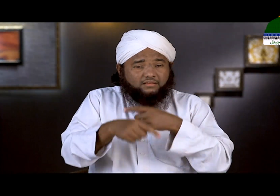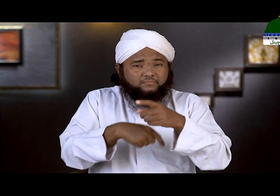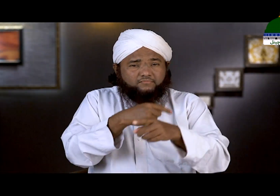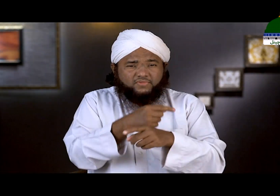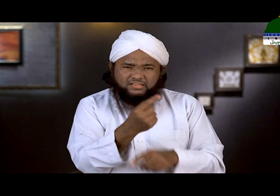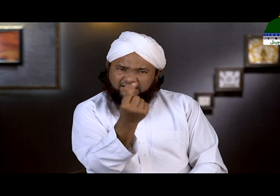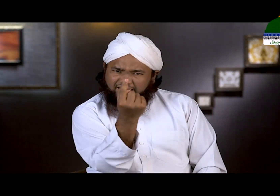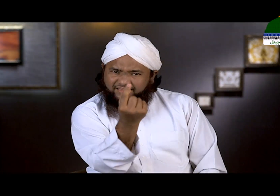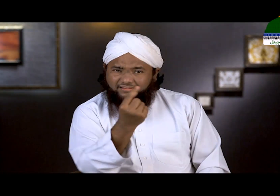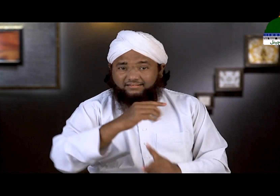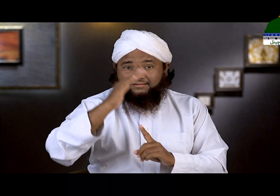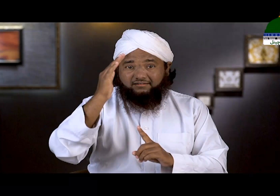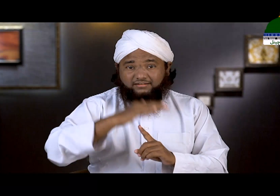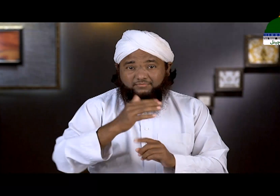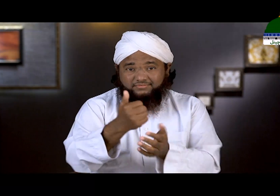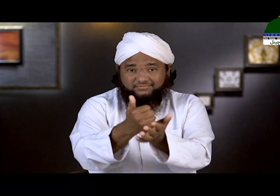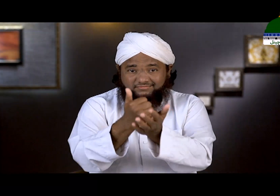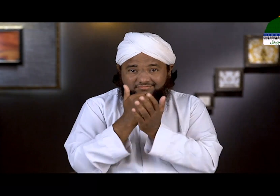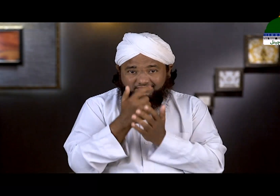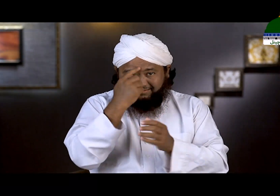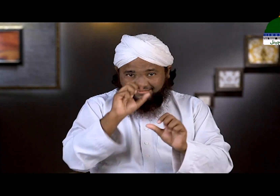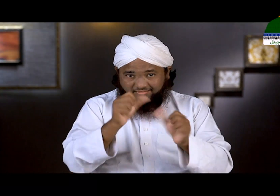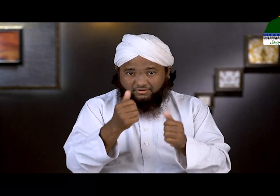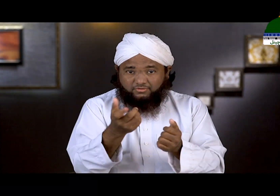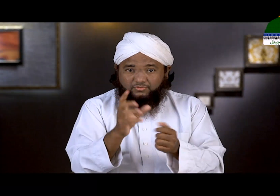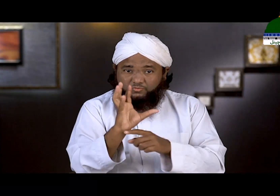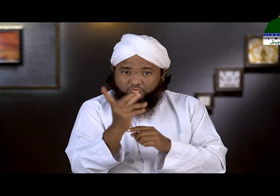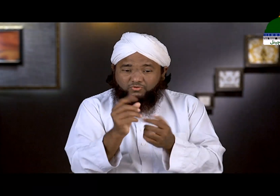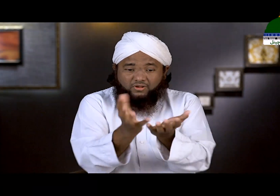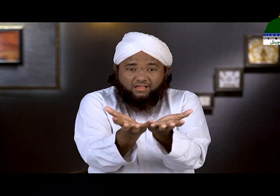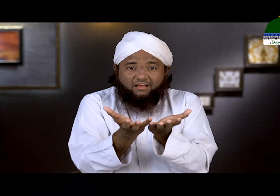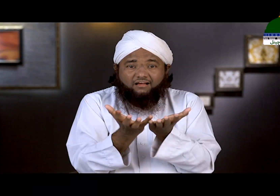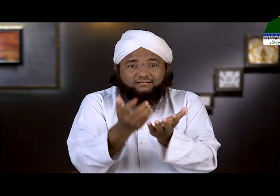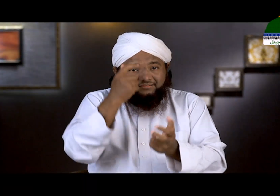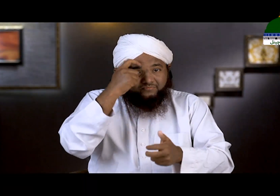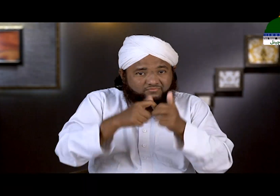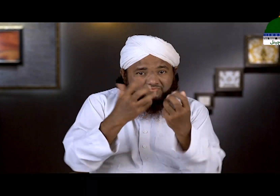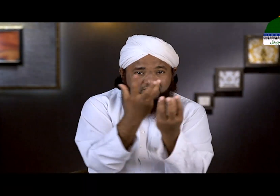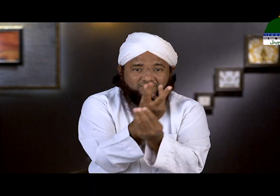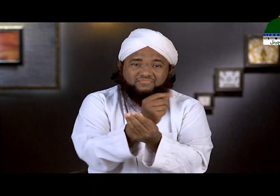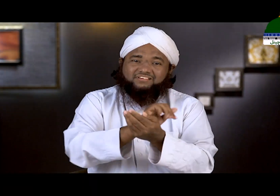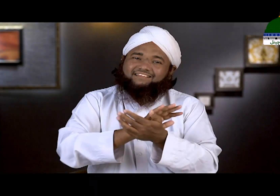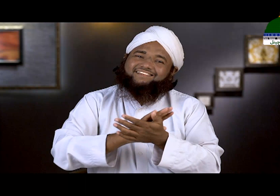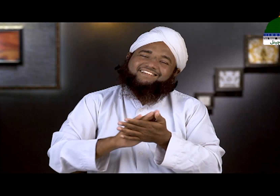صرف ایک رحمت نصیب ہو جائے تو دنیا اور آخرت کی تمام مشکلات کے لیے کافی